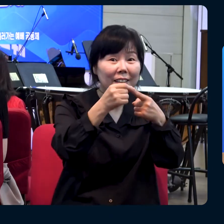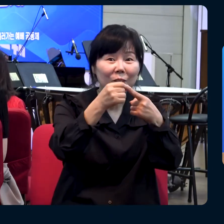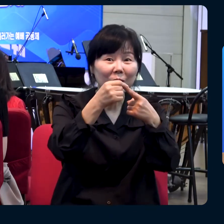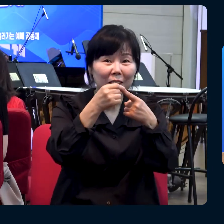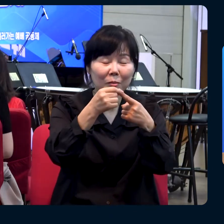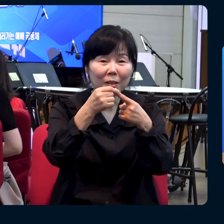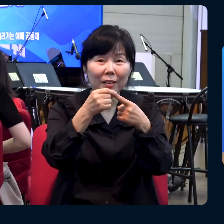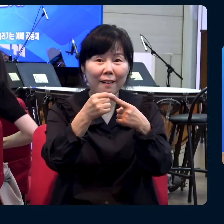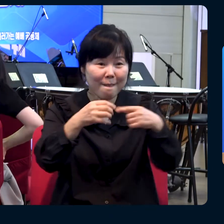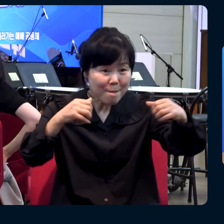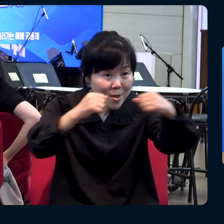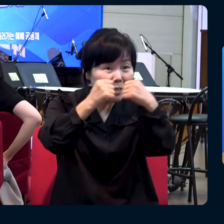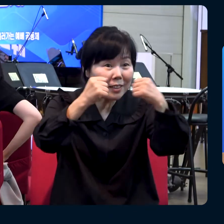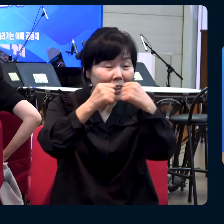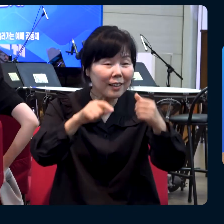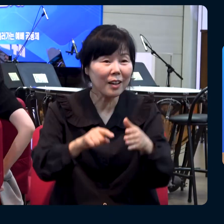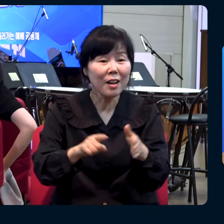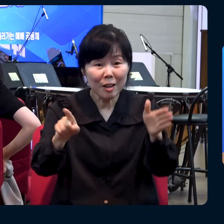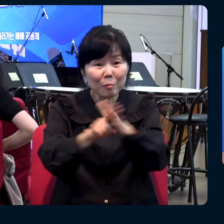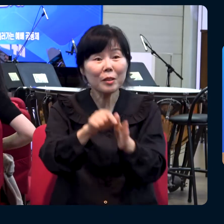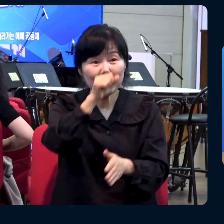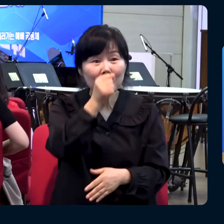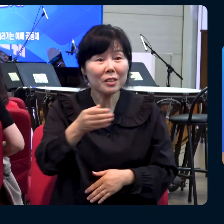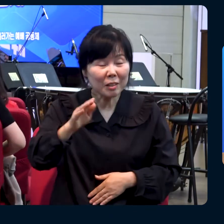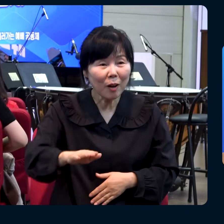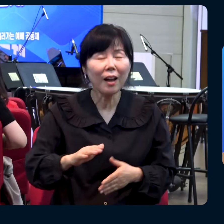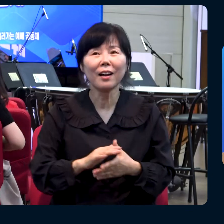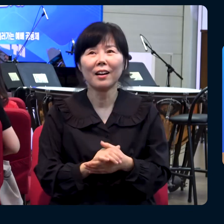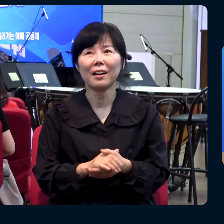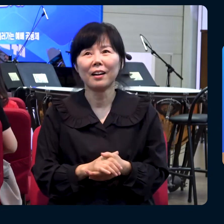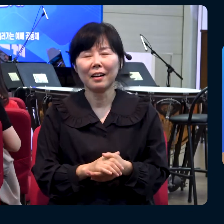1번은 믿음 좋지만 현실 파악이 잘 안 됩니다.